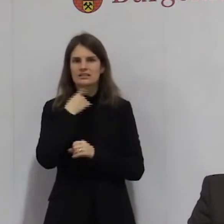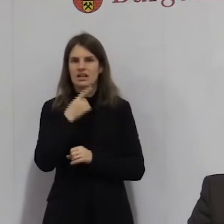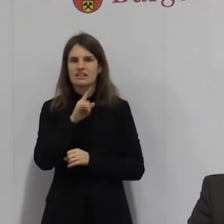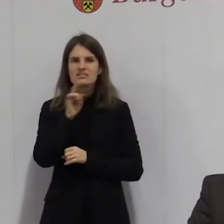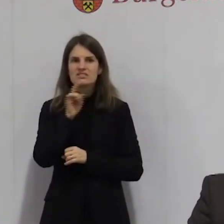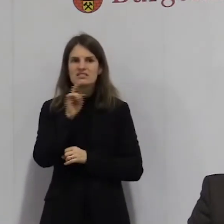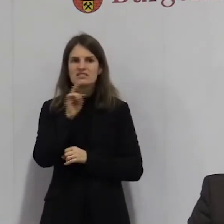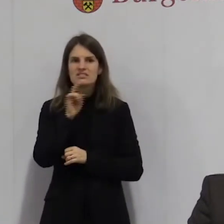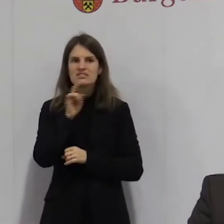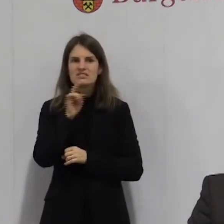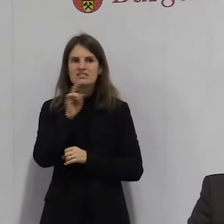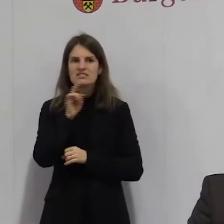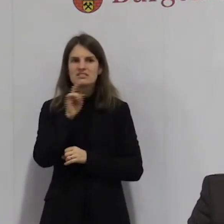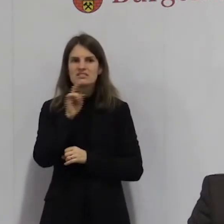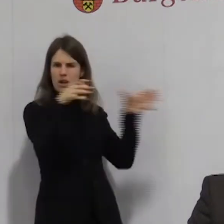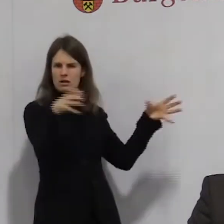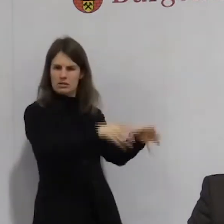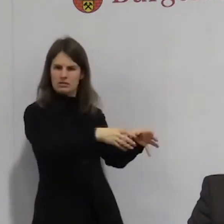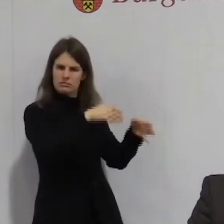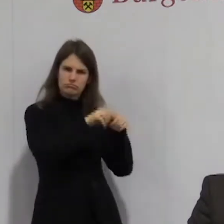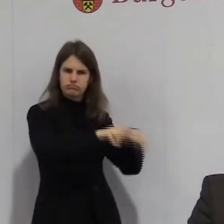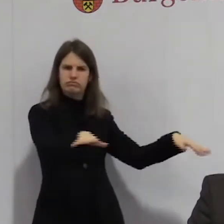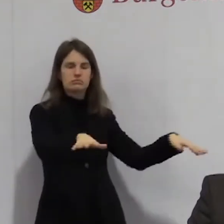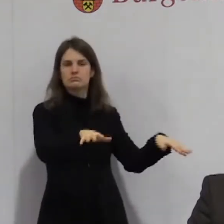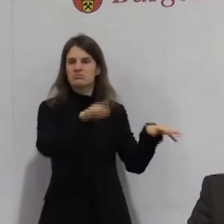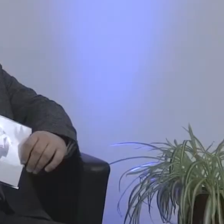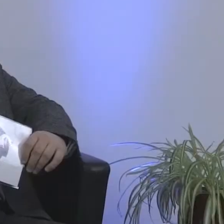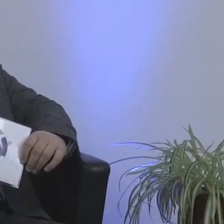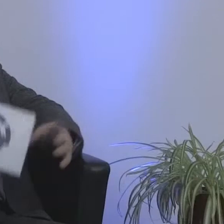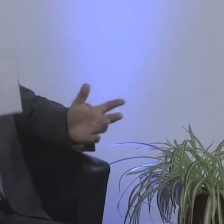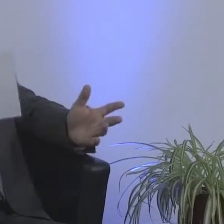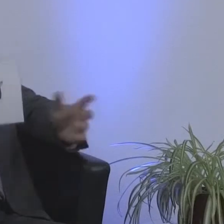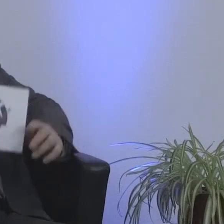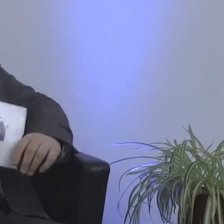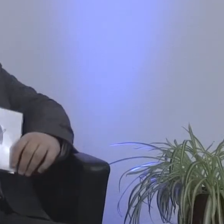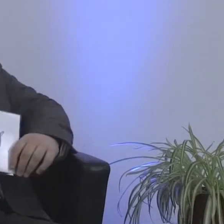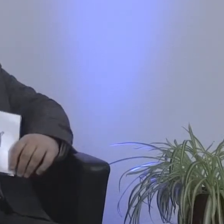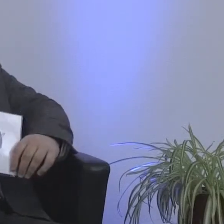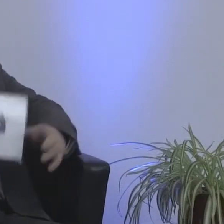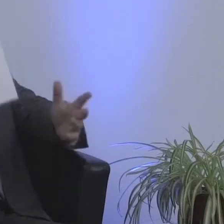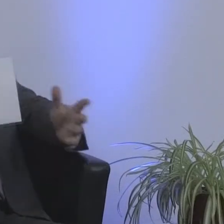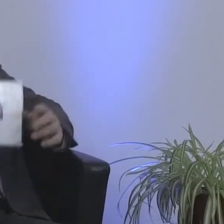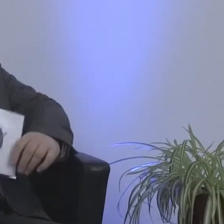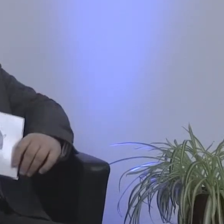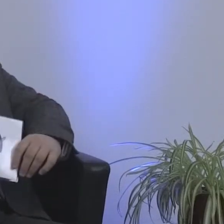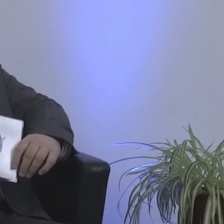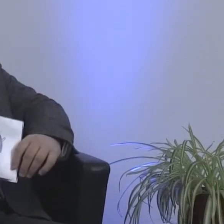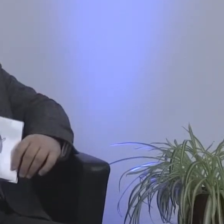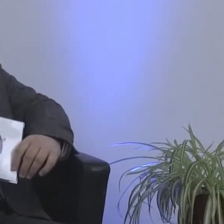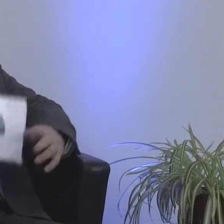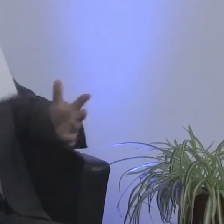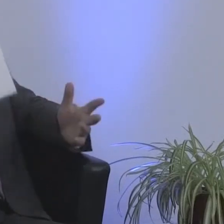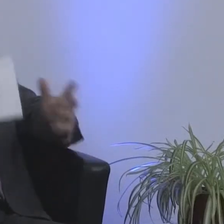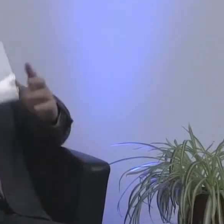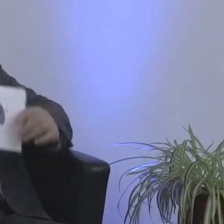Infektionsgeschehen in einem Bereich zurückzuführen sein könnte. Schnee zu Weihnachten ist in unseren